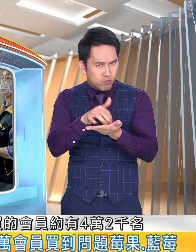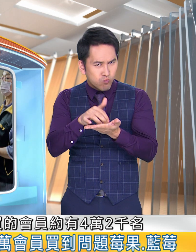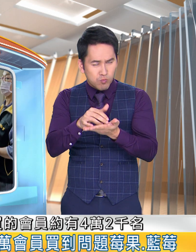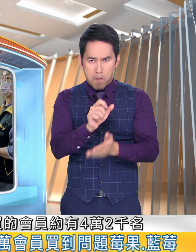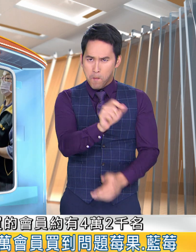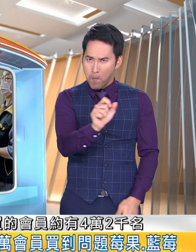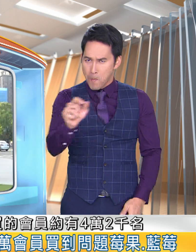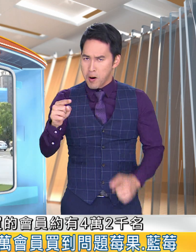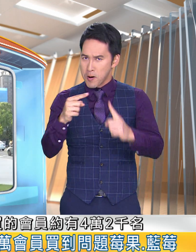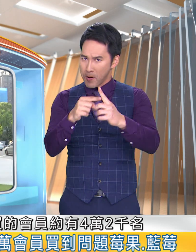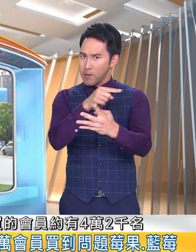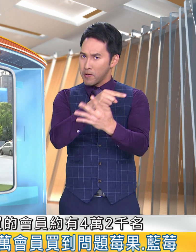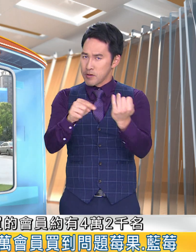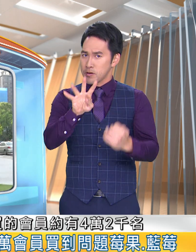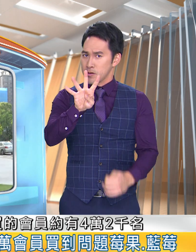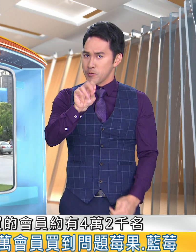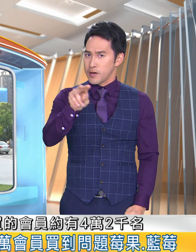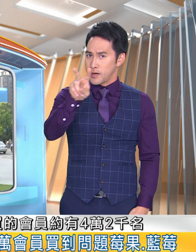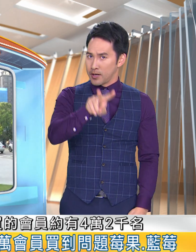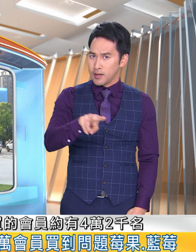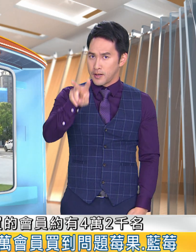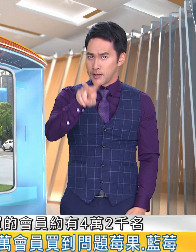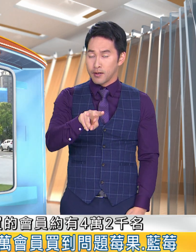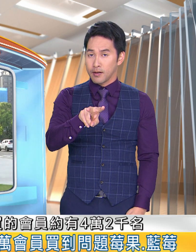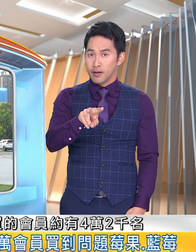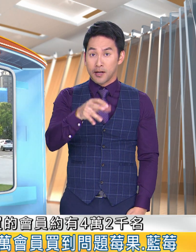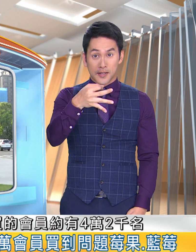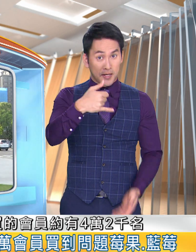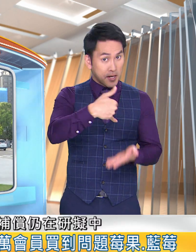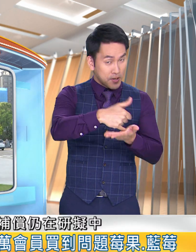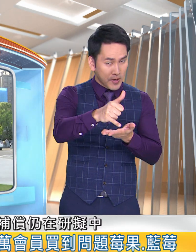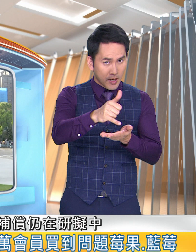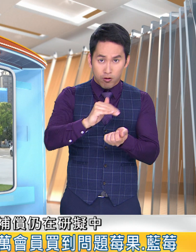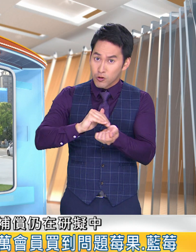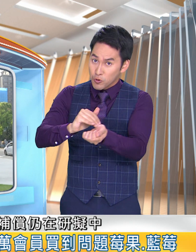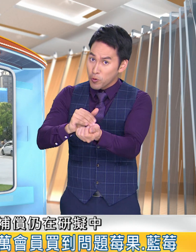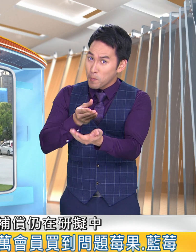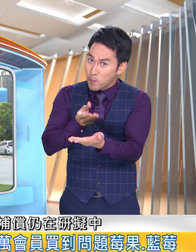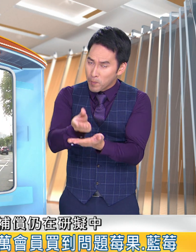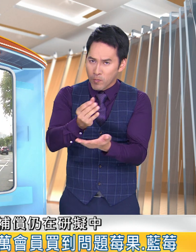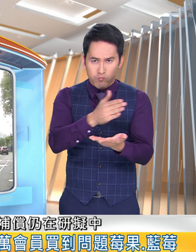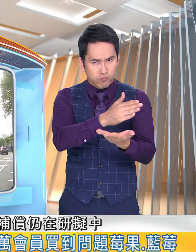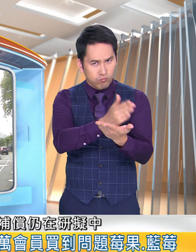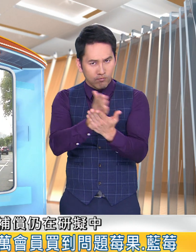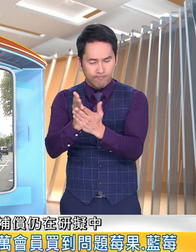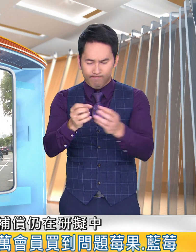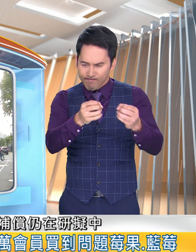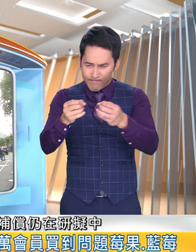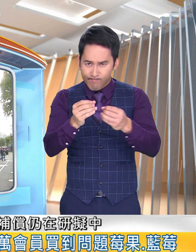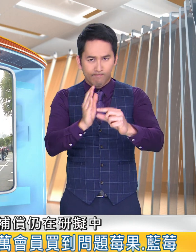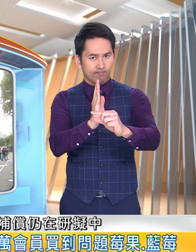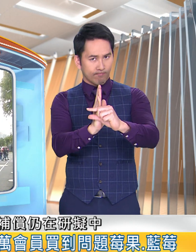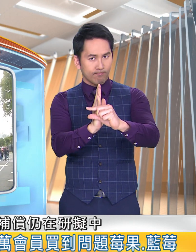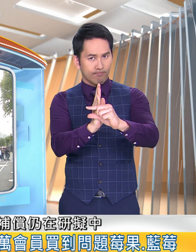有42,000名，退款、医疗等相关补偿仍在研拟当中。